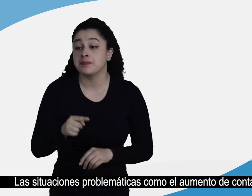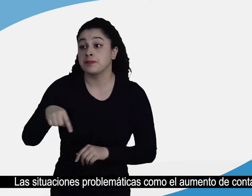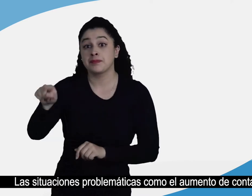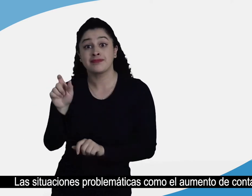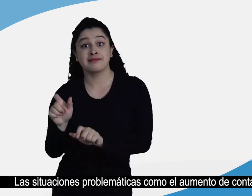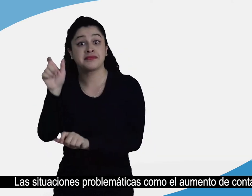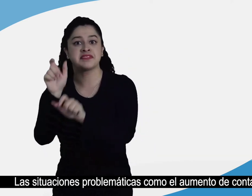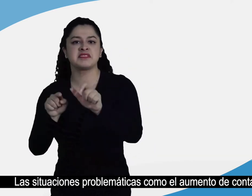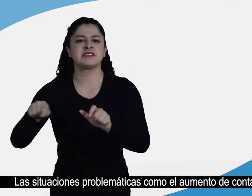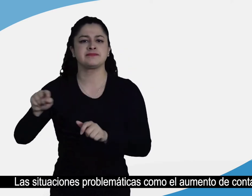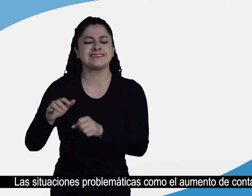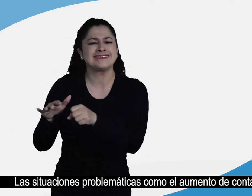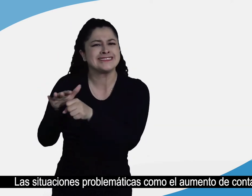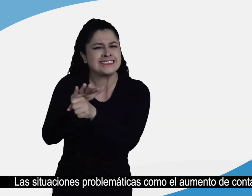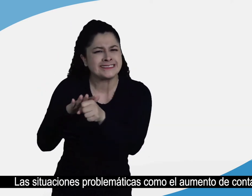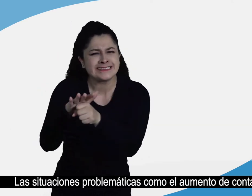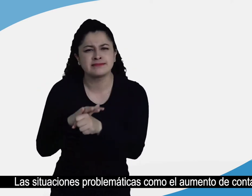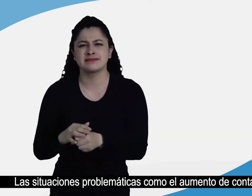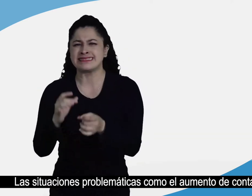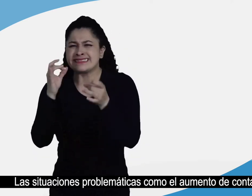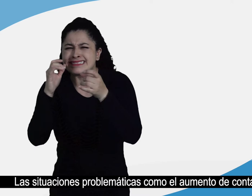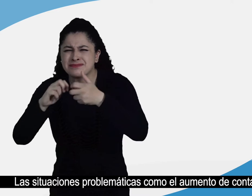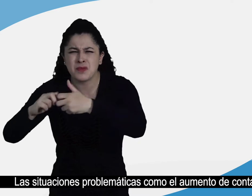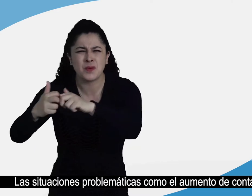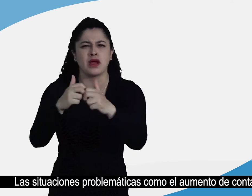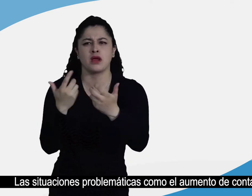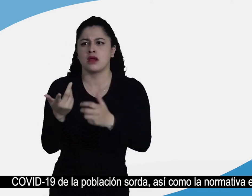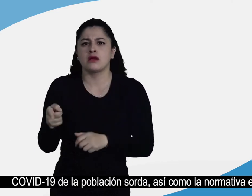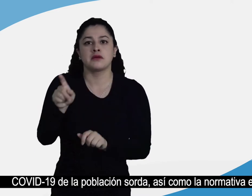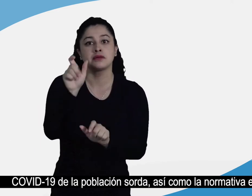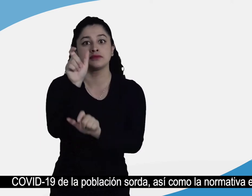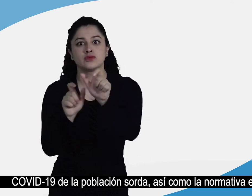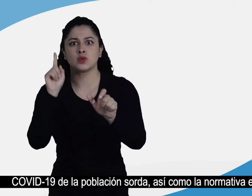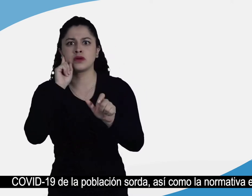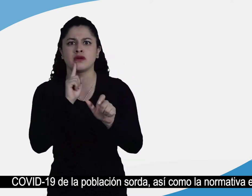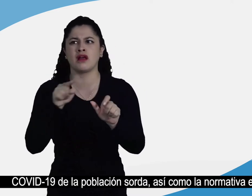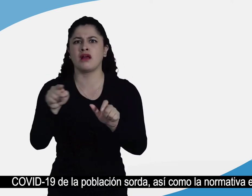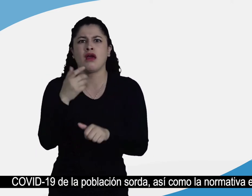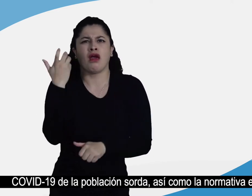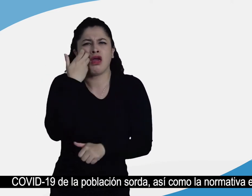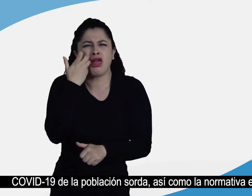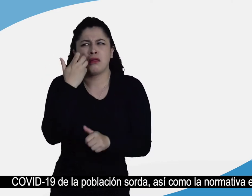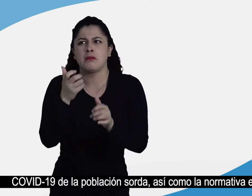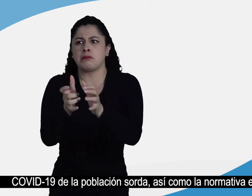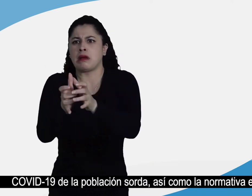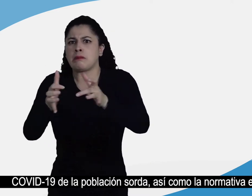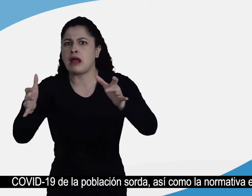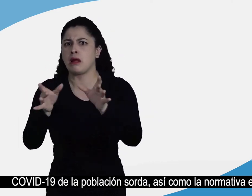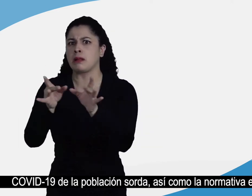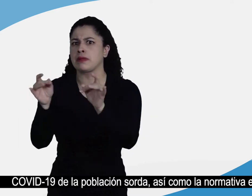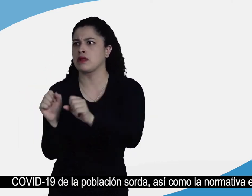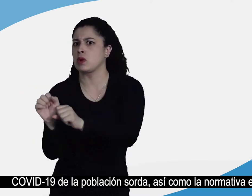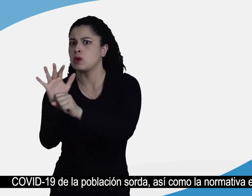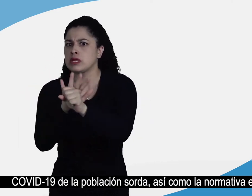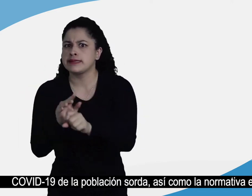situaciones problemáticas, como el aumento de contagios por COVID-19 de la población sorda, así como la